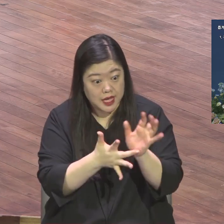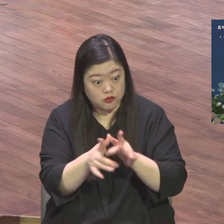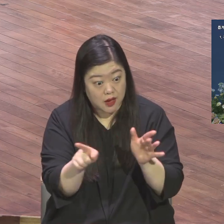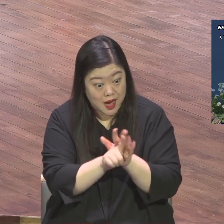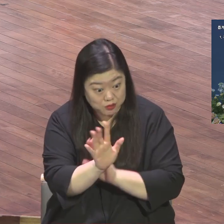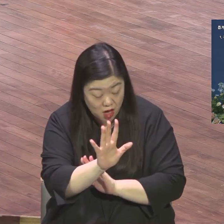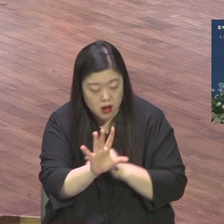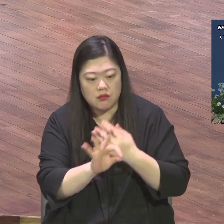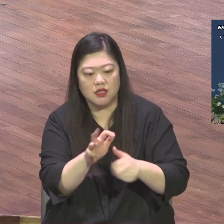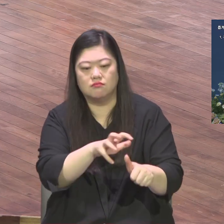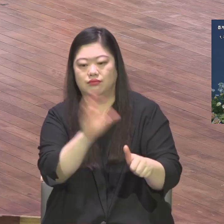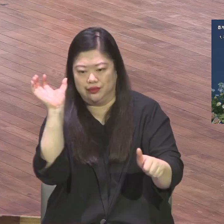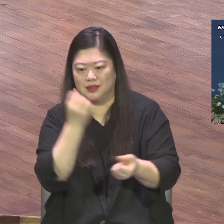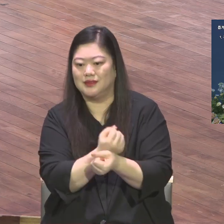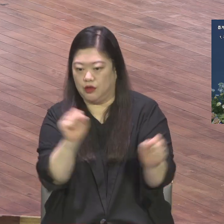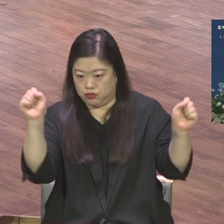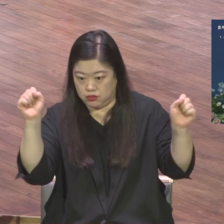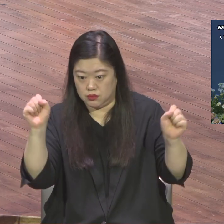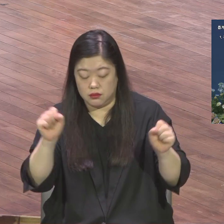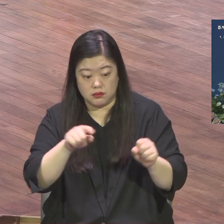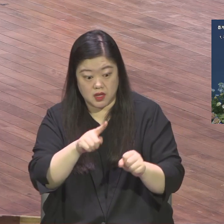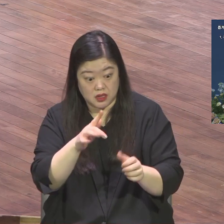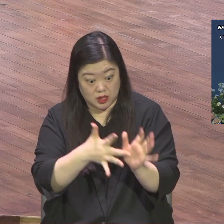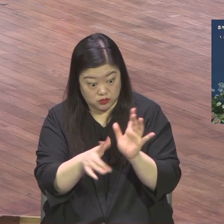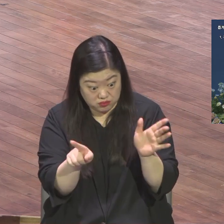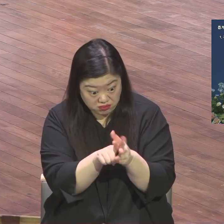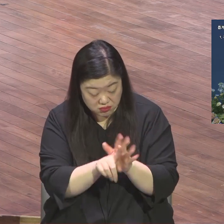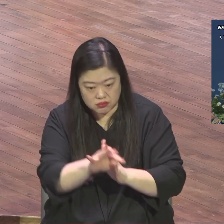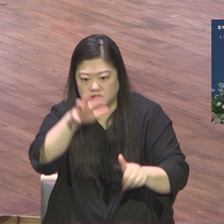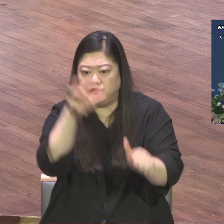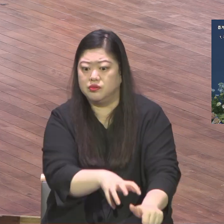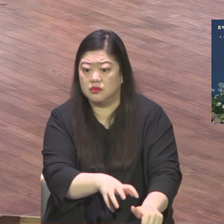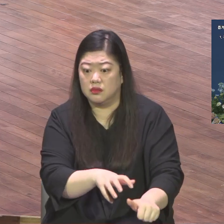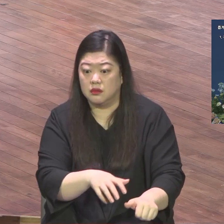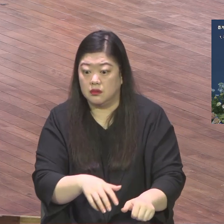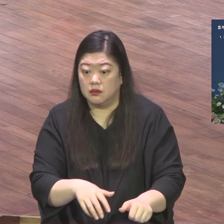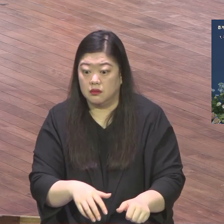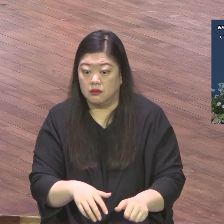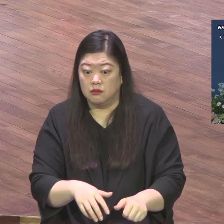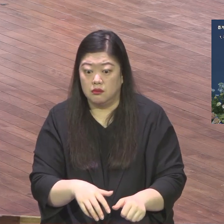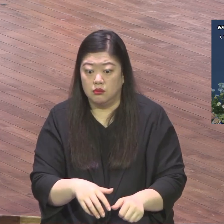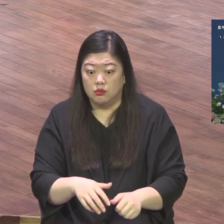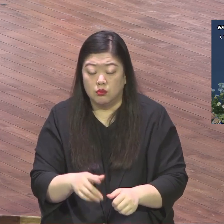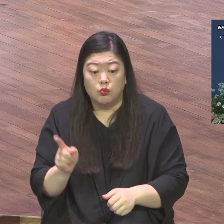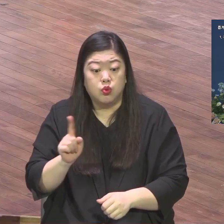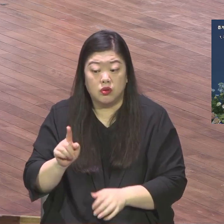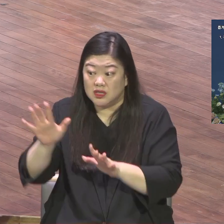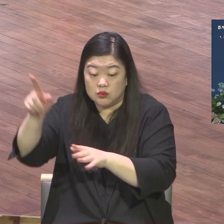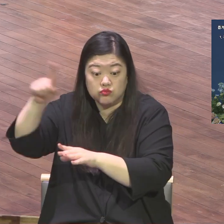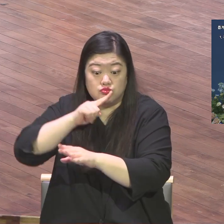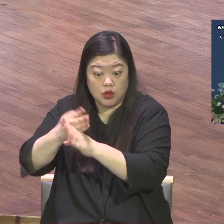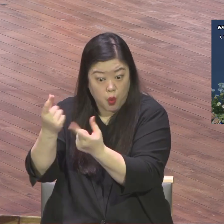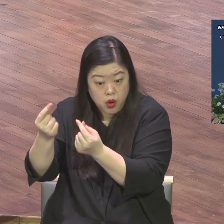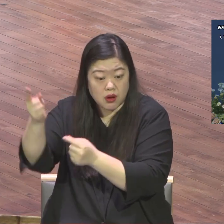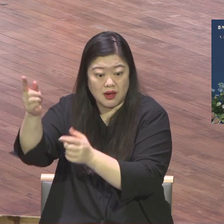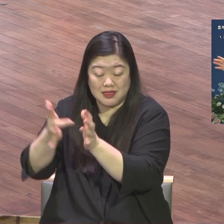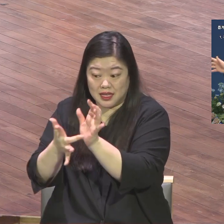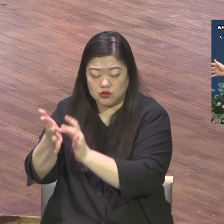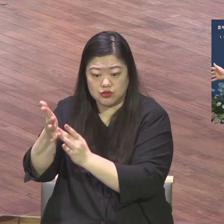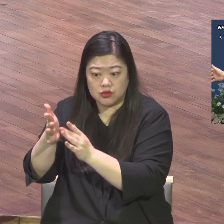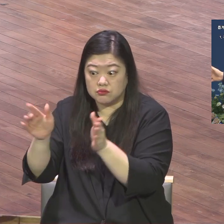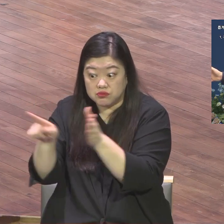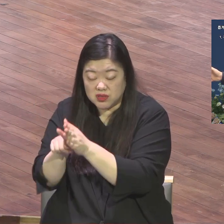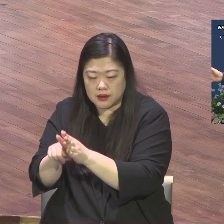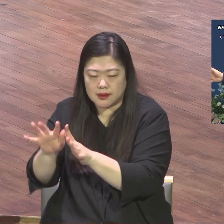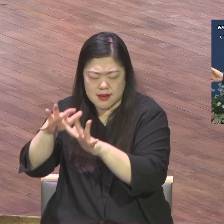이상하게 사람들 오면 예수 이름만 믿으면 그냥 잡아 죽이고 가둔다고. 지금 북한 그대로 하고 있어요. 지금 전